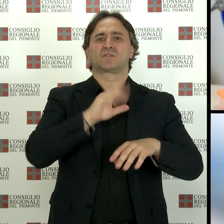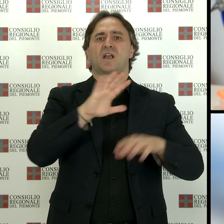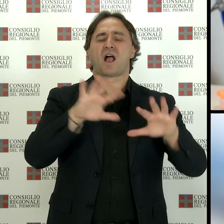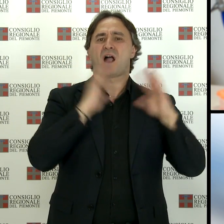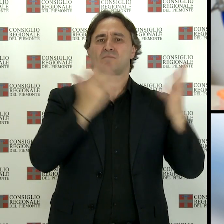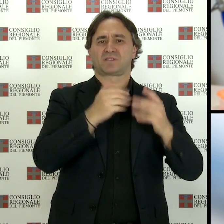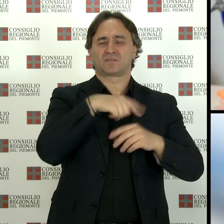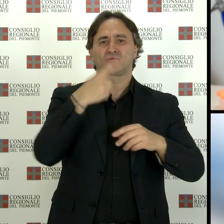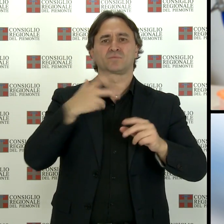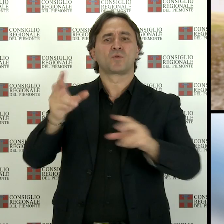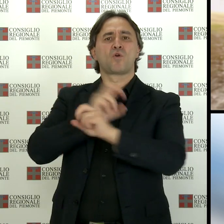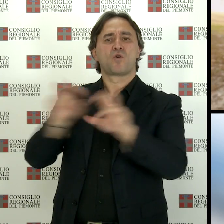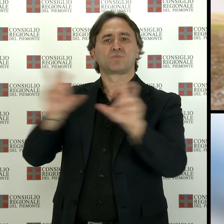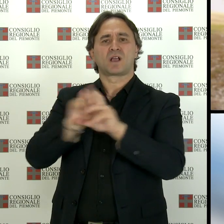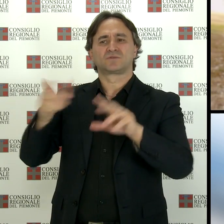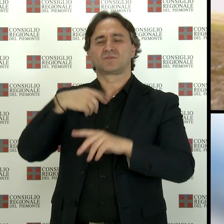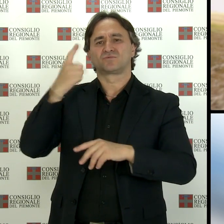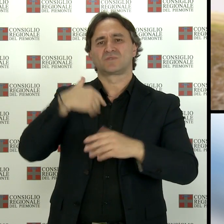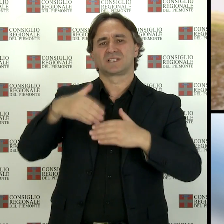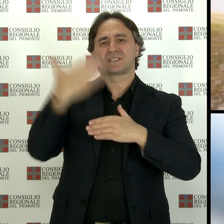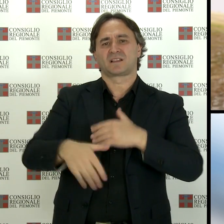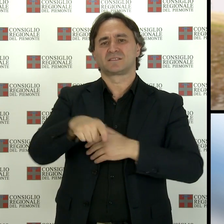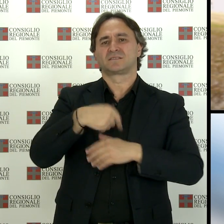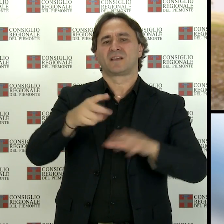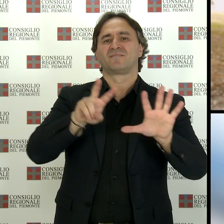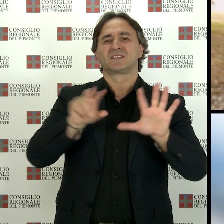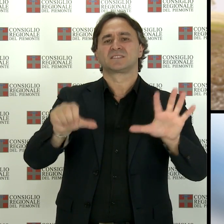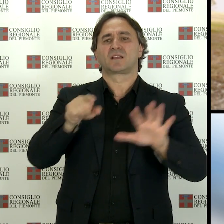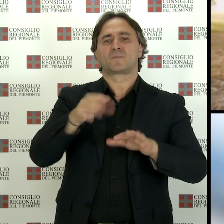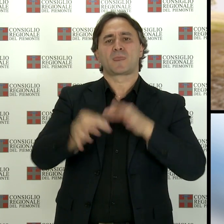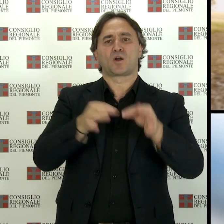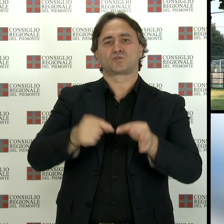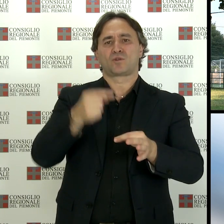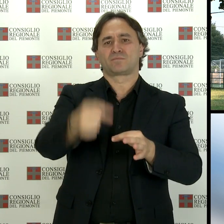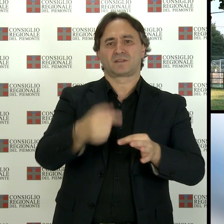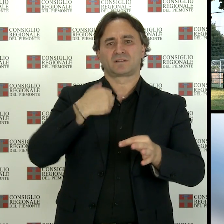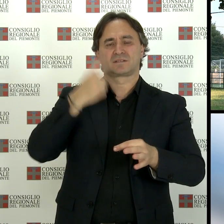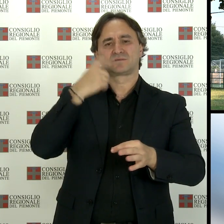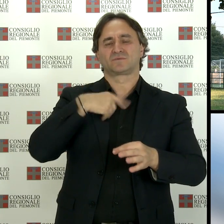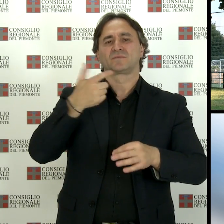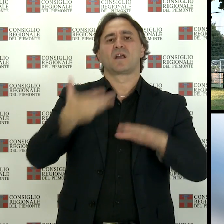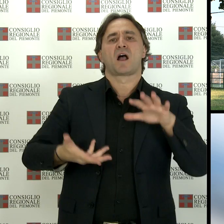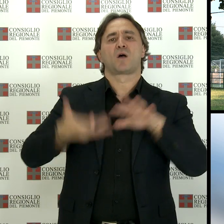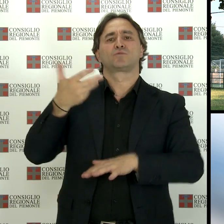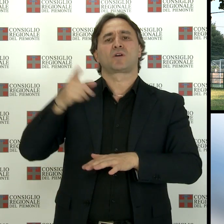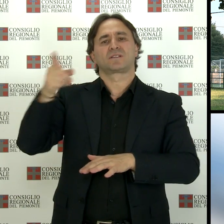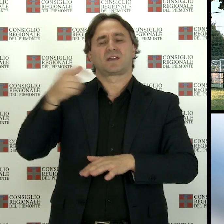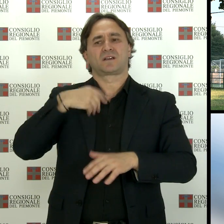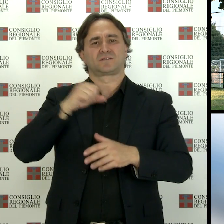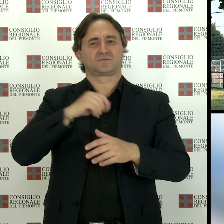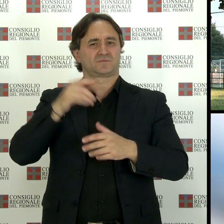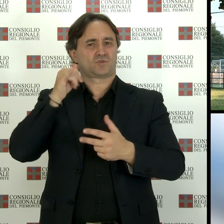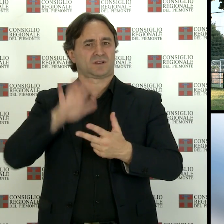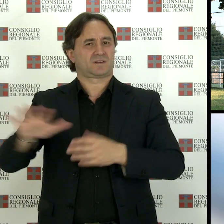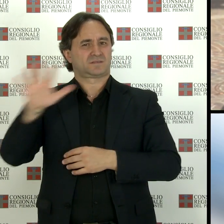una comunicazione sulla scadenza del termine, 26 ottobre, per costituirsi in giudizio da parte dell'autorità d'ambito 3 torinese in